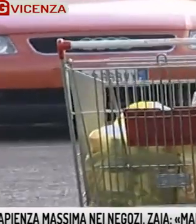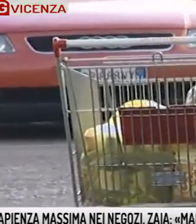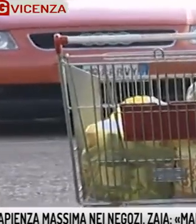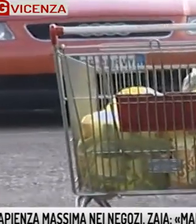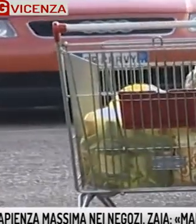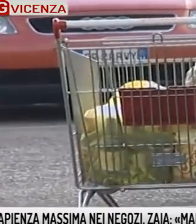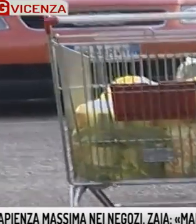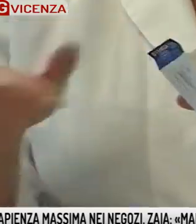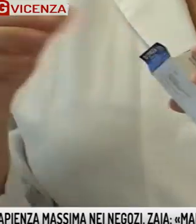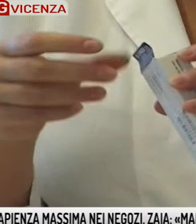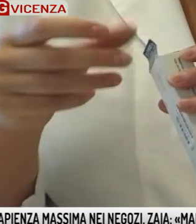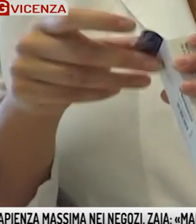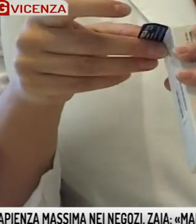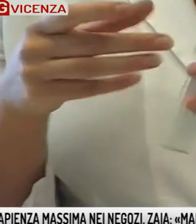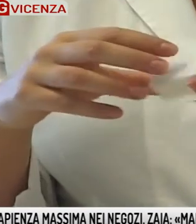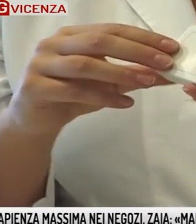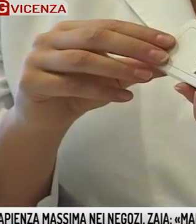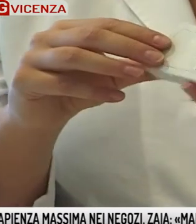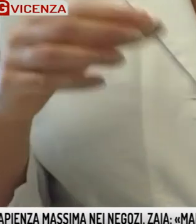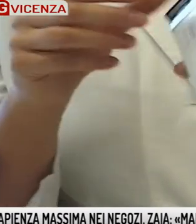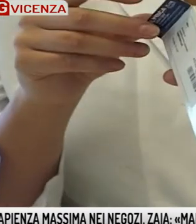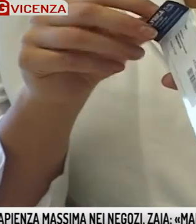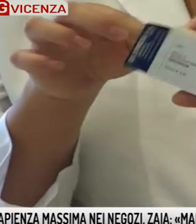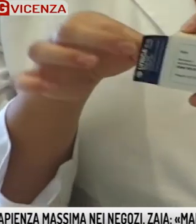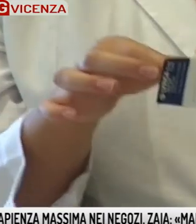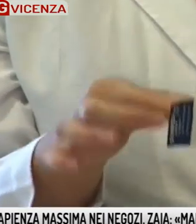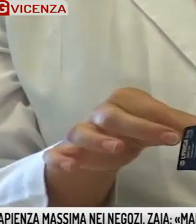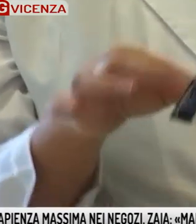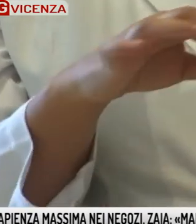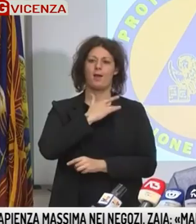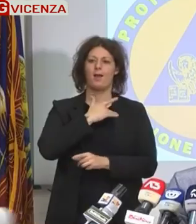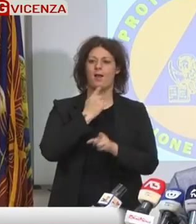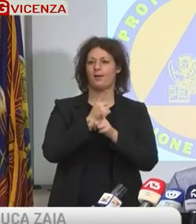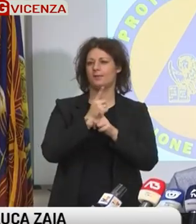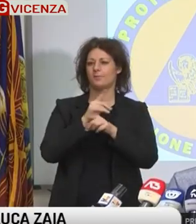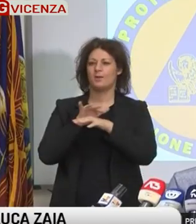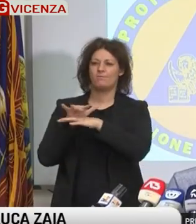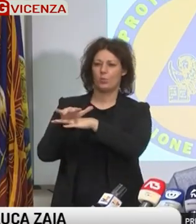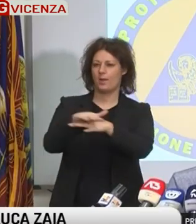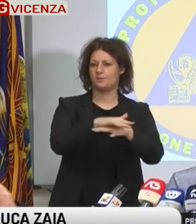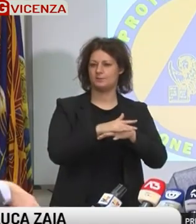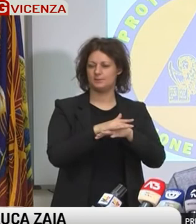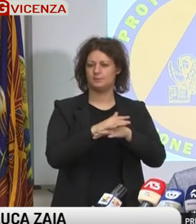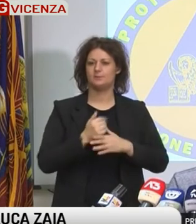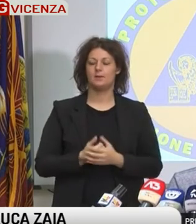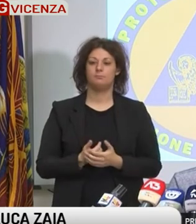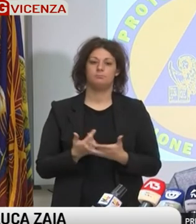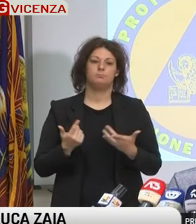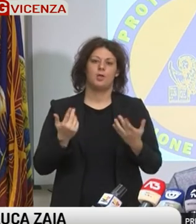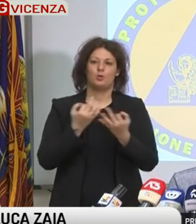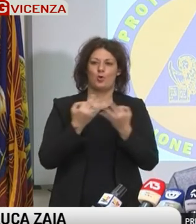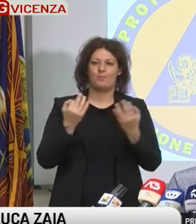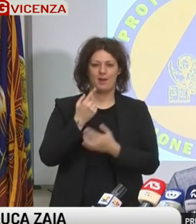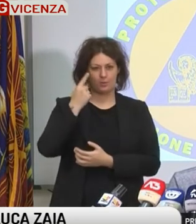edicole e farmacie qualche ritocco potrebbe avvenire nei prossimi giorni penso che non sia un sindaco che va